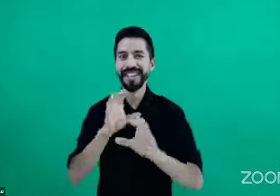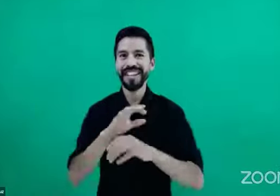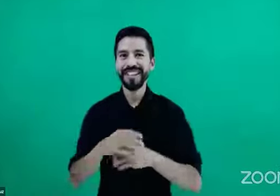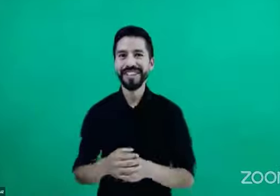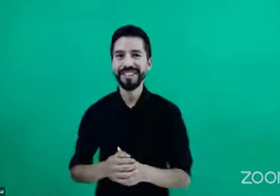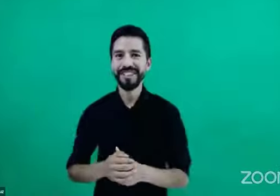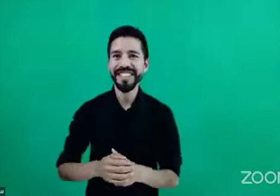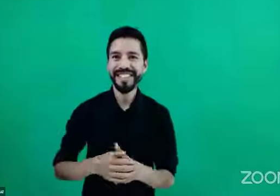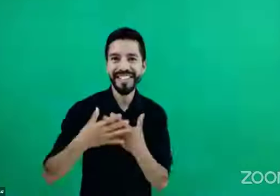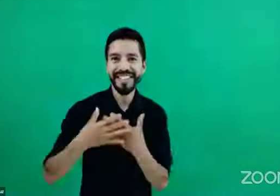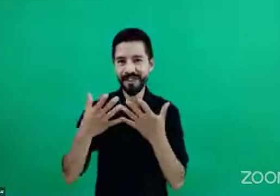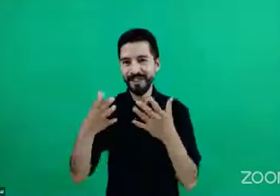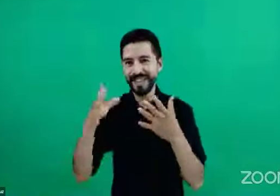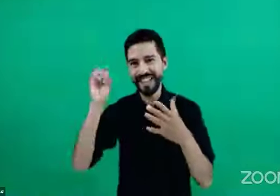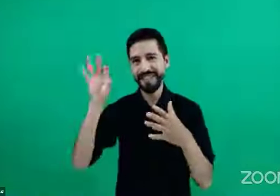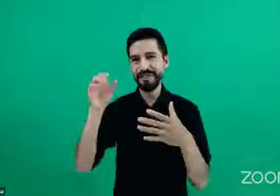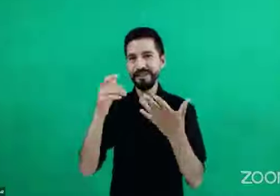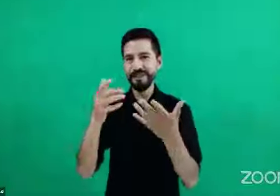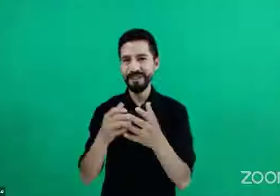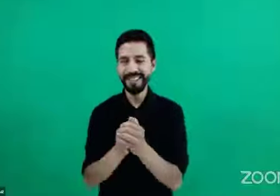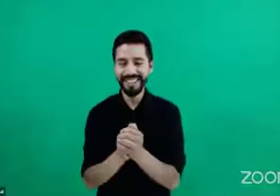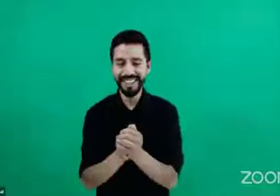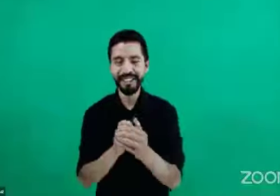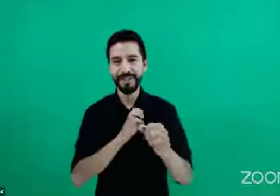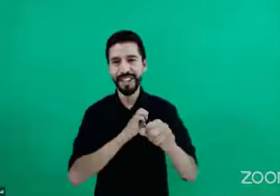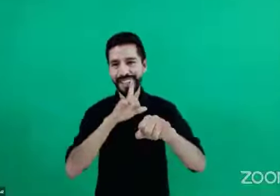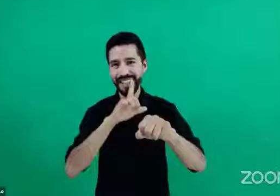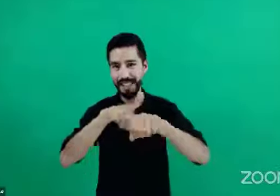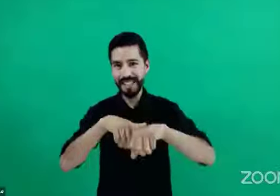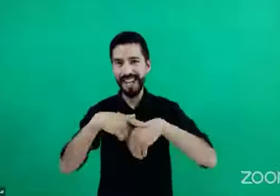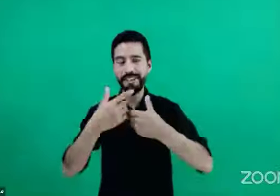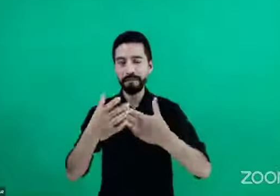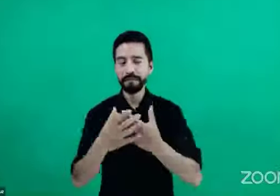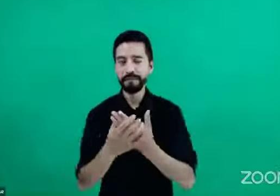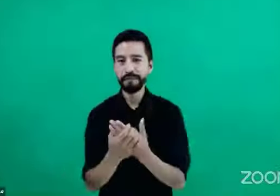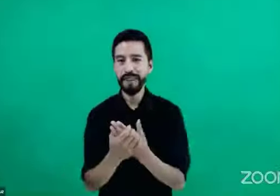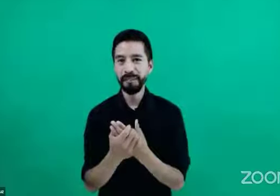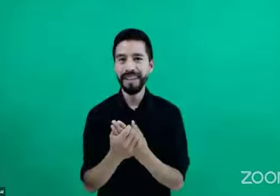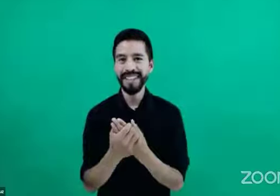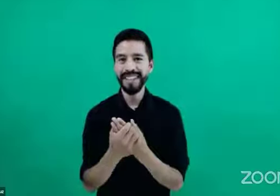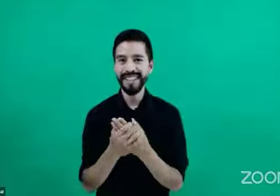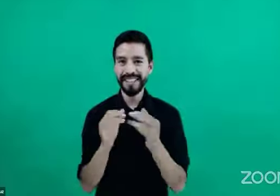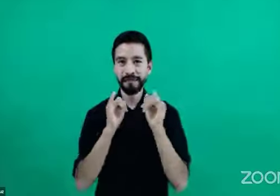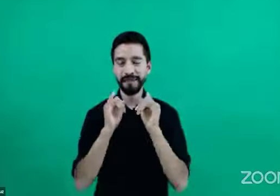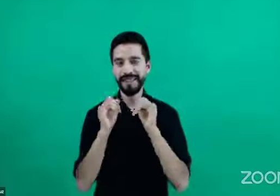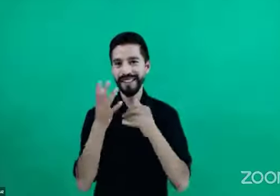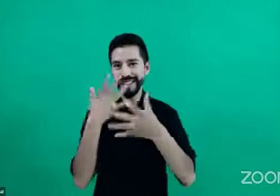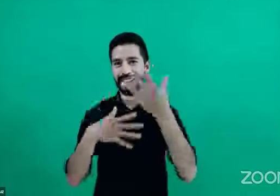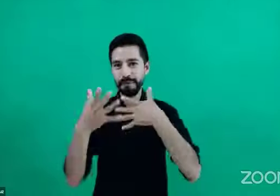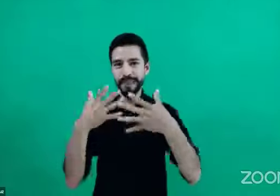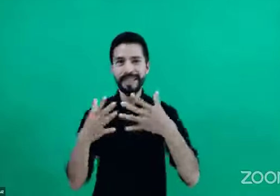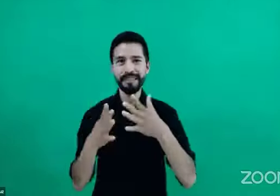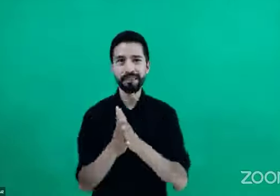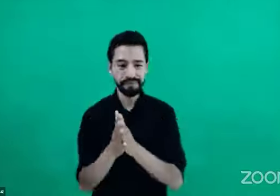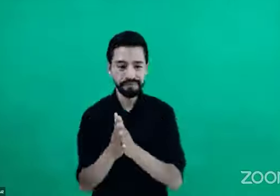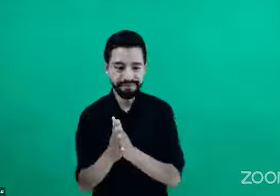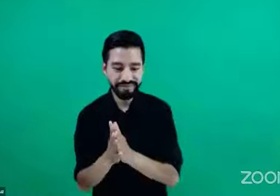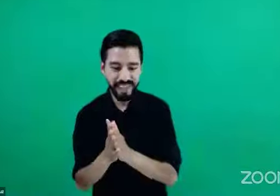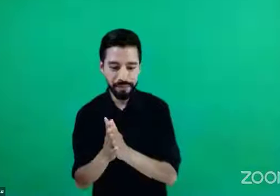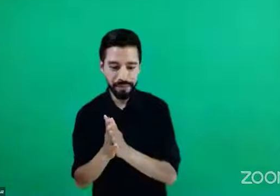canción. No sé si los que están en vivo quieren una en especial para que les